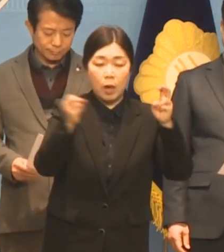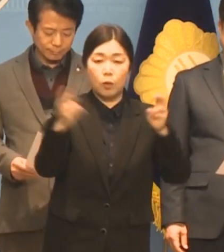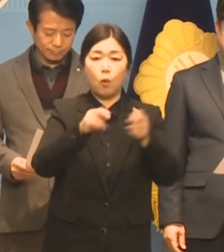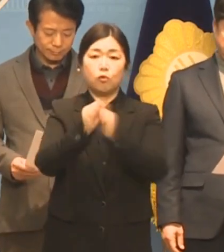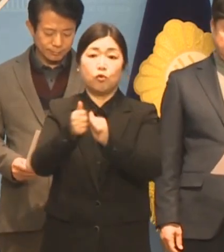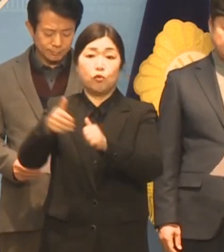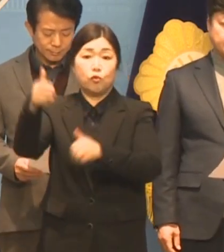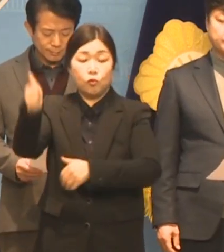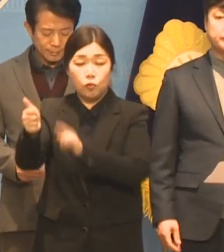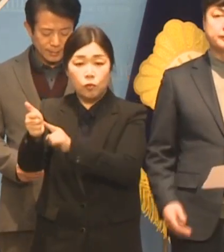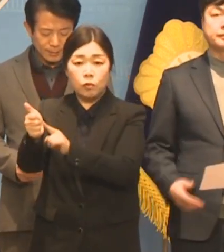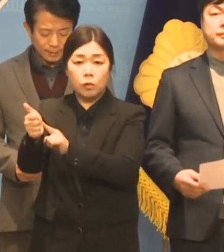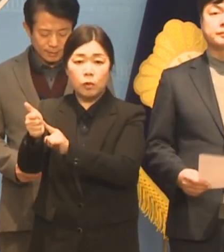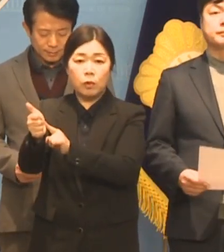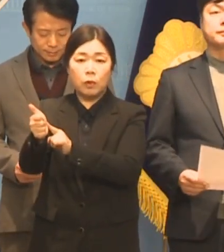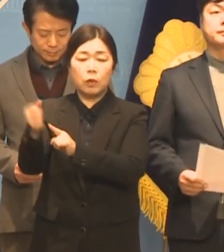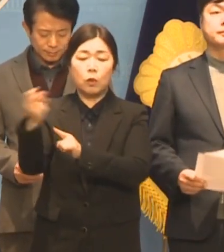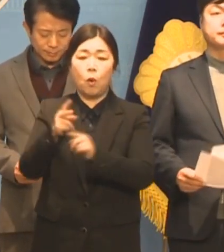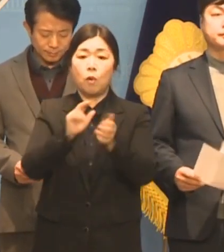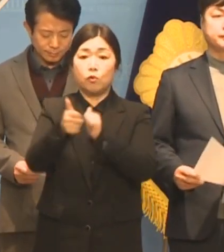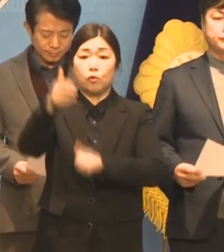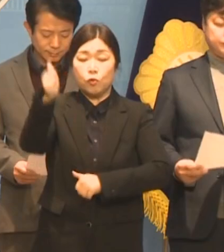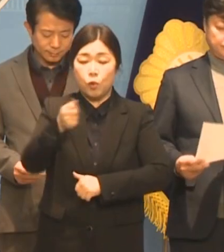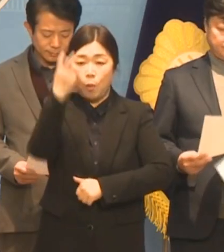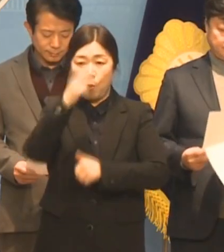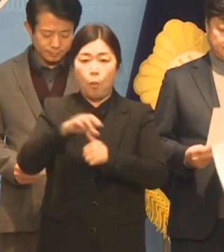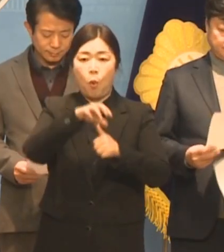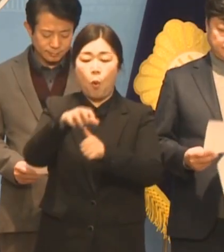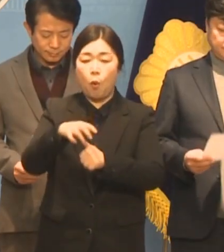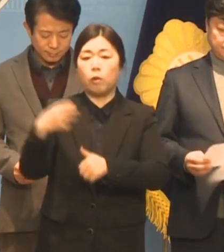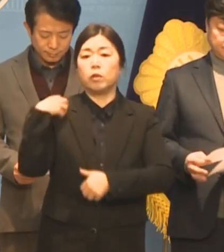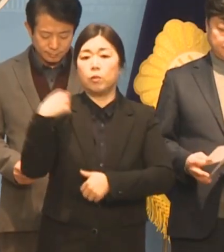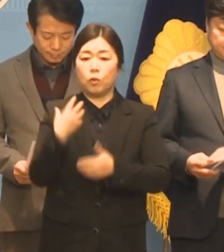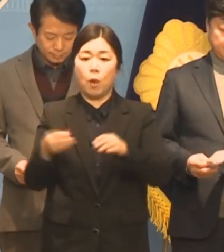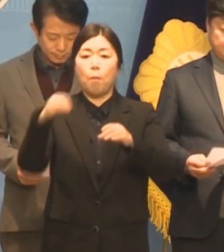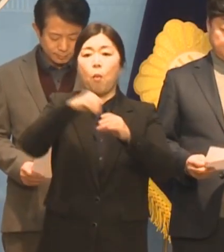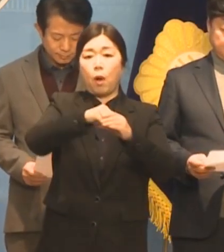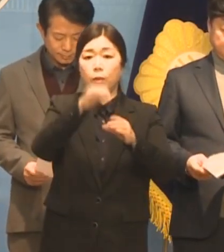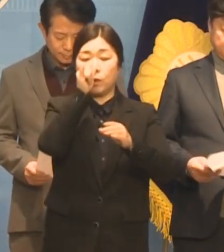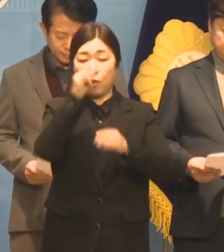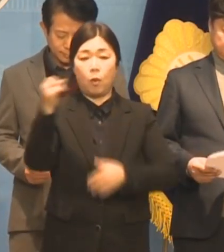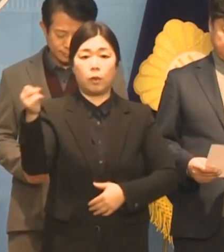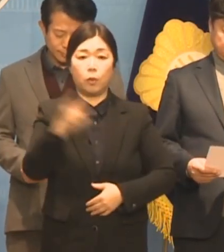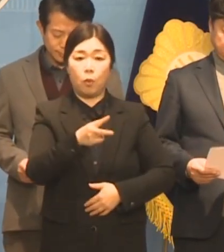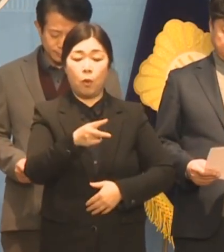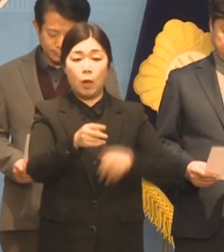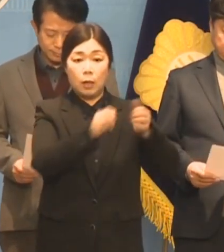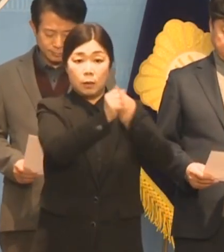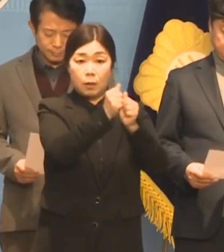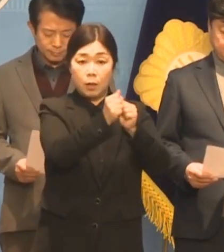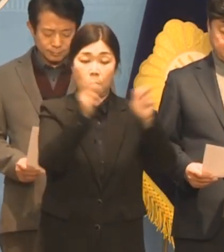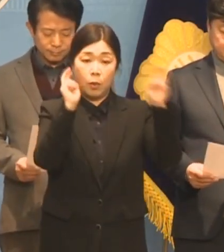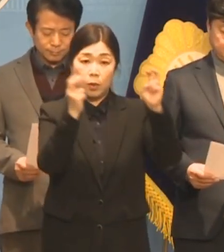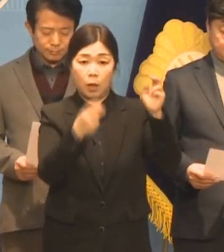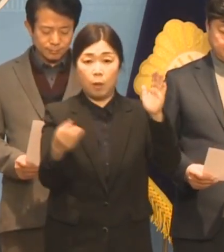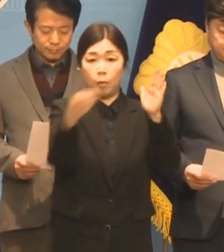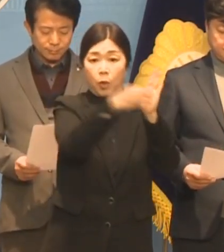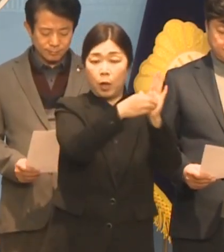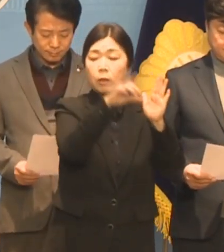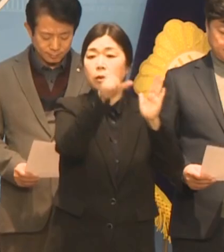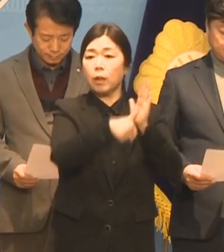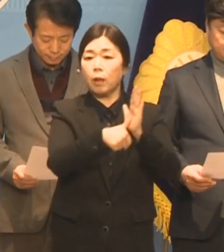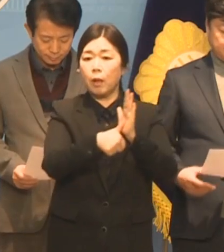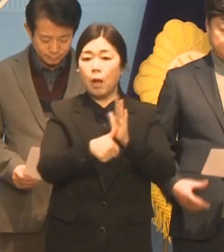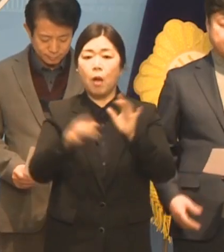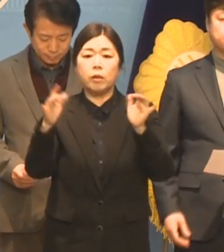주주 보호 의무를 담았으며 대규모 상장회사의 전자주총 도입을 의무화하는 내용도